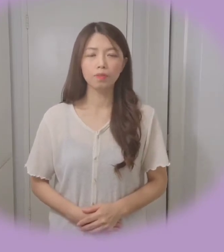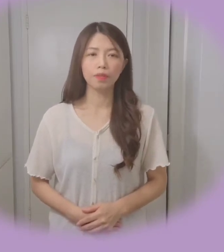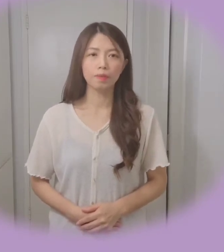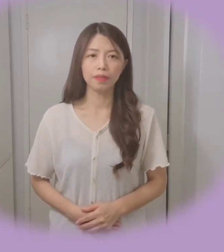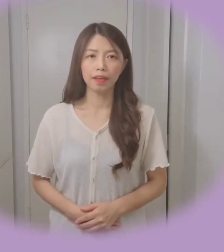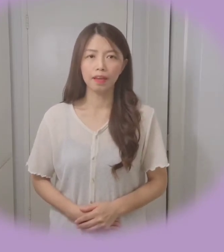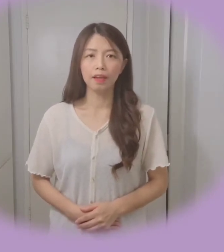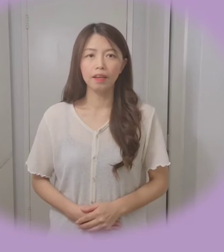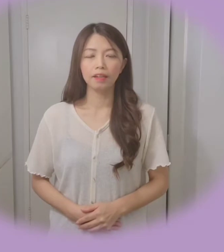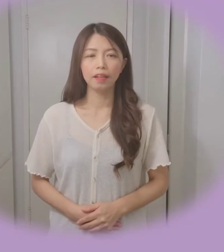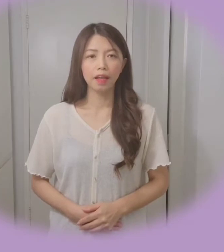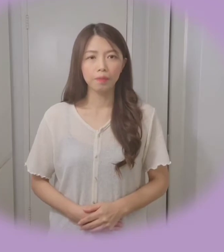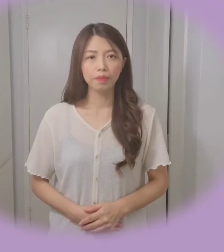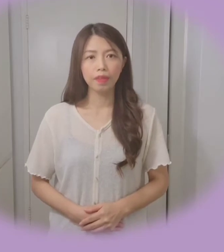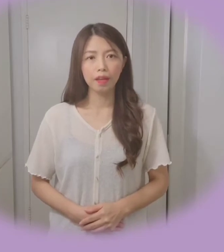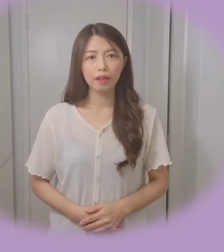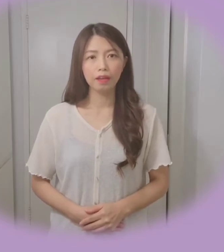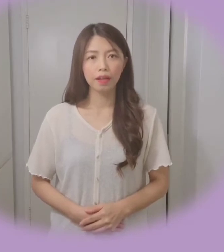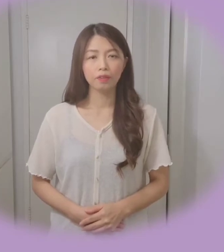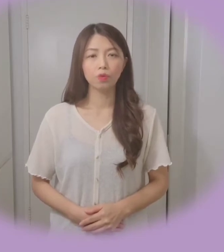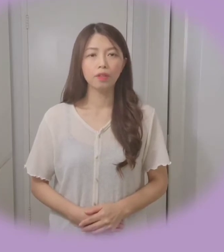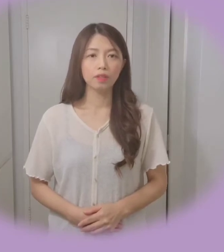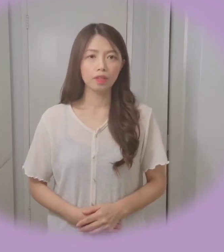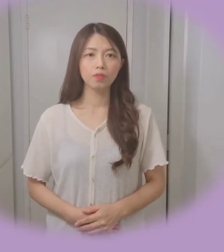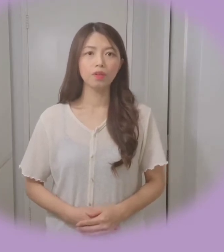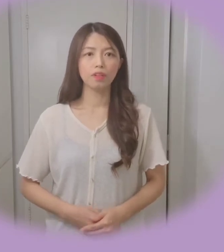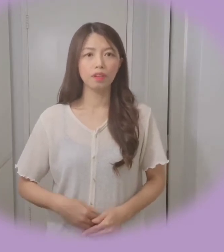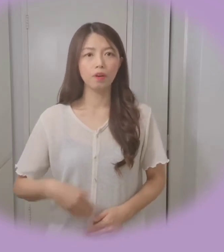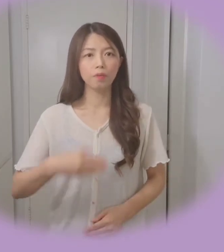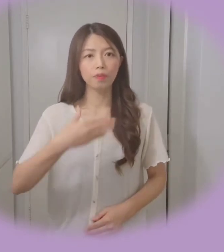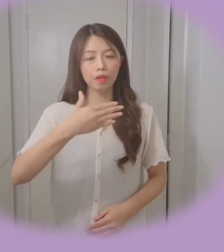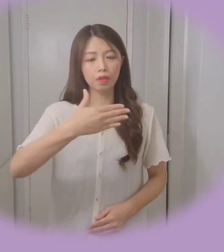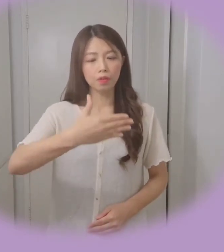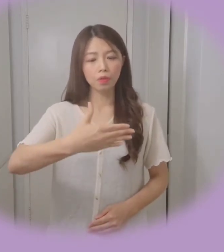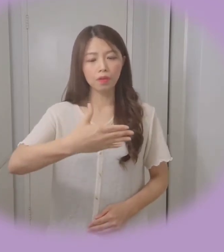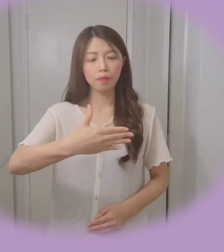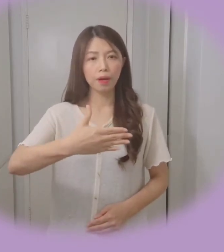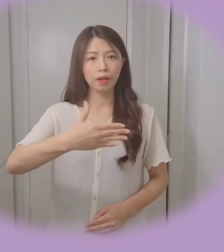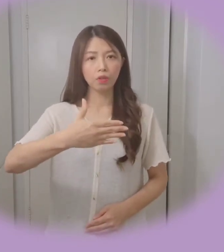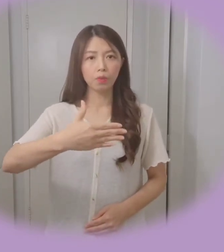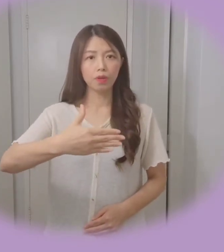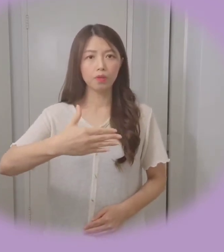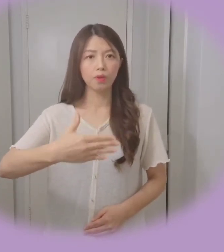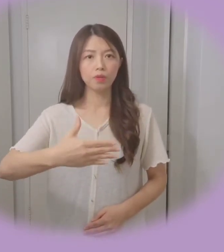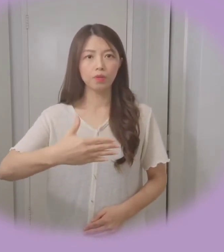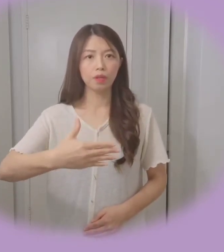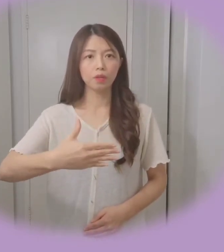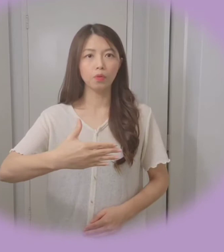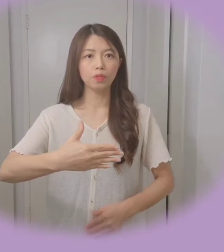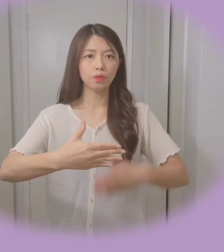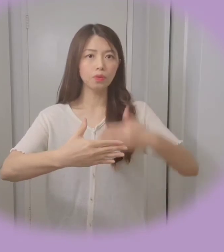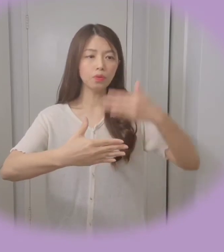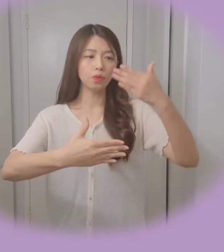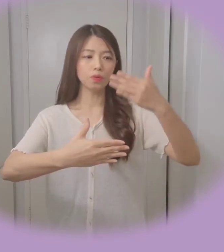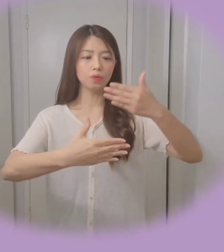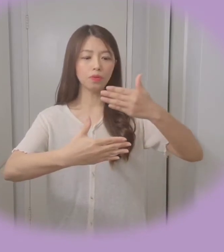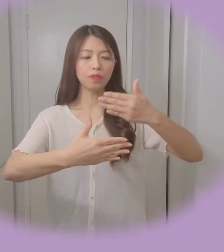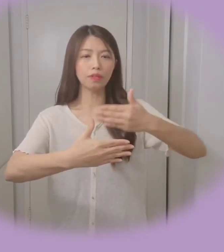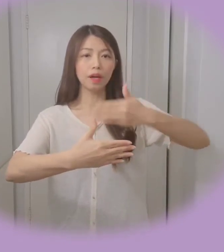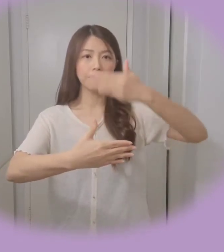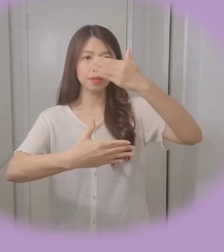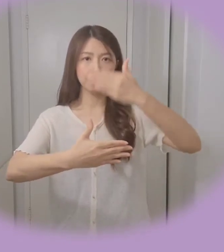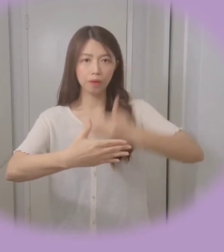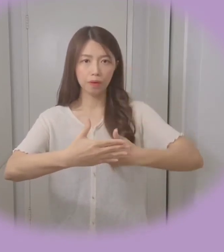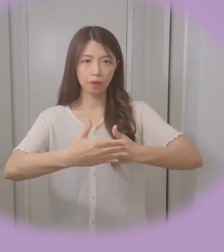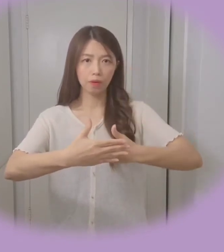수어를 해주시면 됩니다. 일단 남다 라고 하는 뜻의 수어는요, 손등이 바깥으로 보이게 해서 왼손을 이렇게 놓으시고